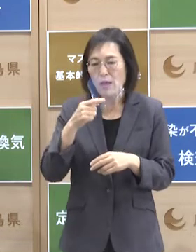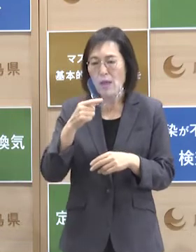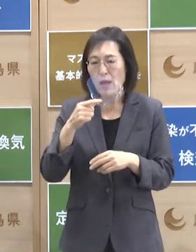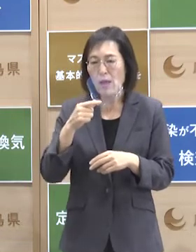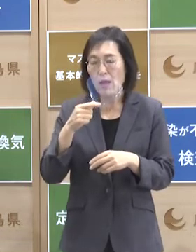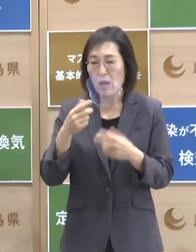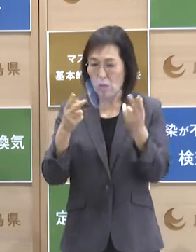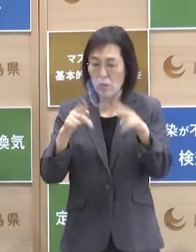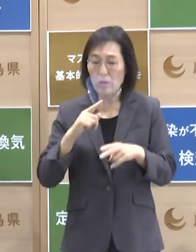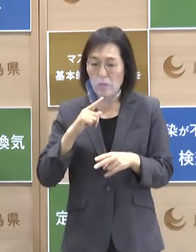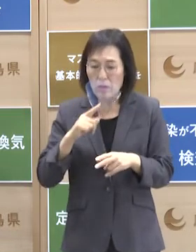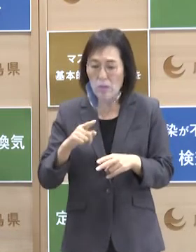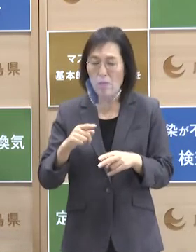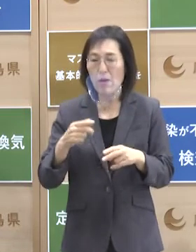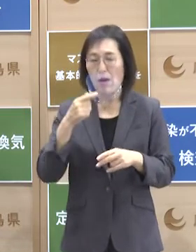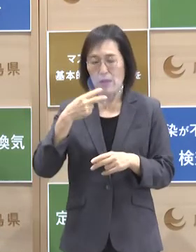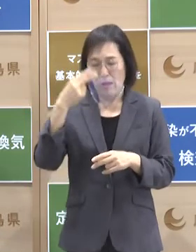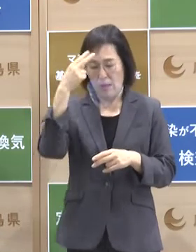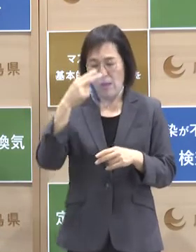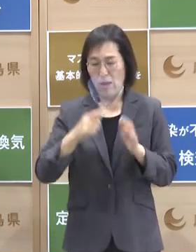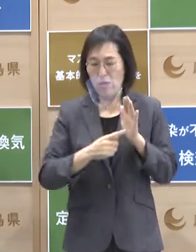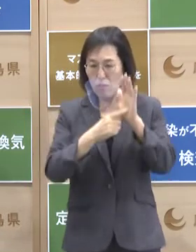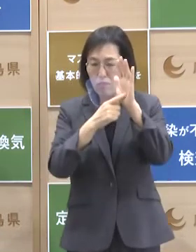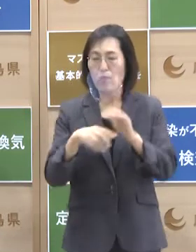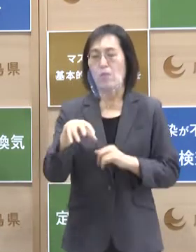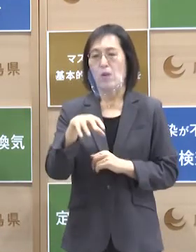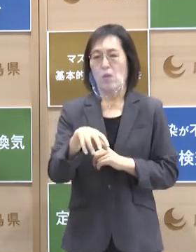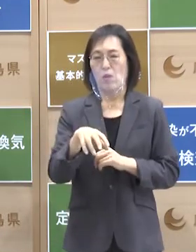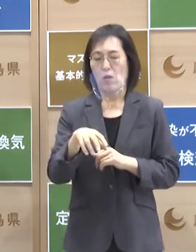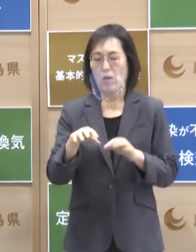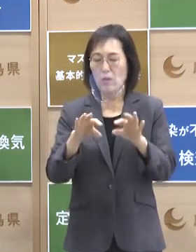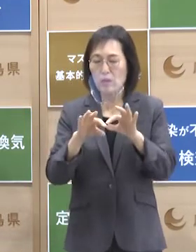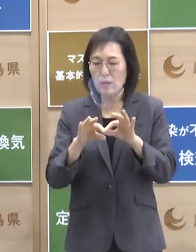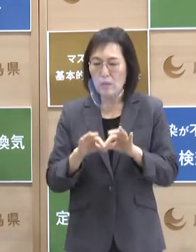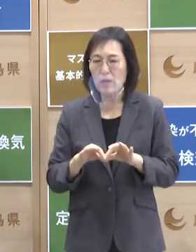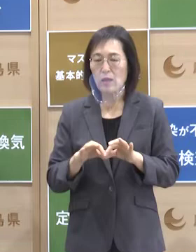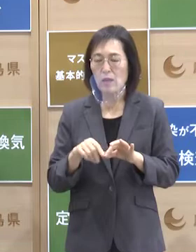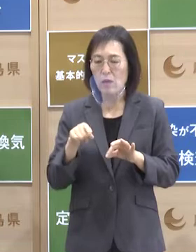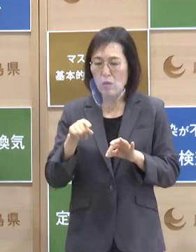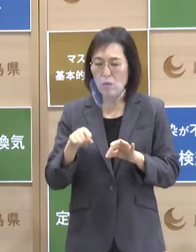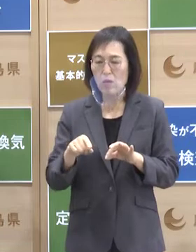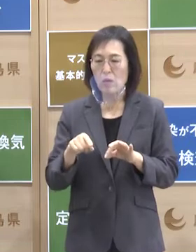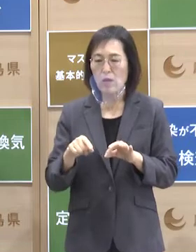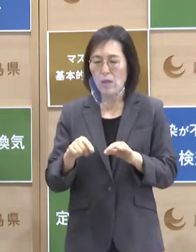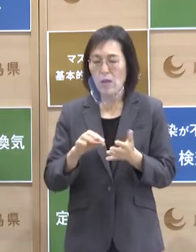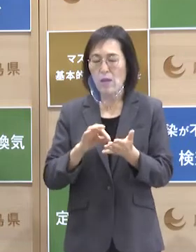広島酒どころでもありますので、この需要を喚起すると同時にですね、